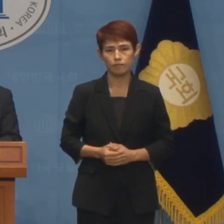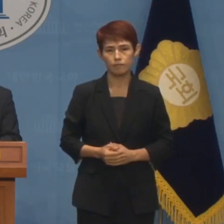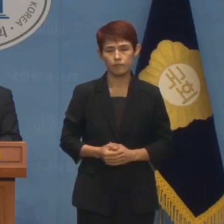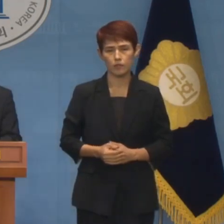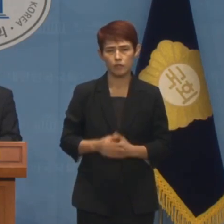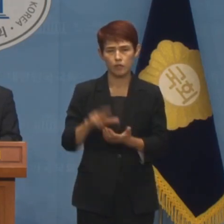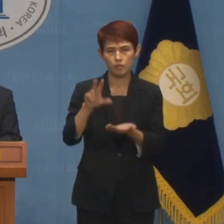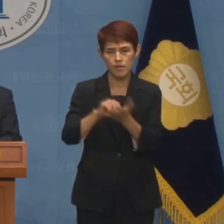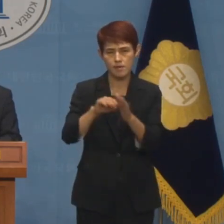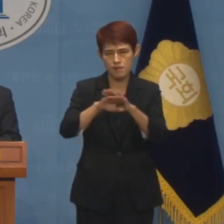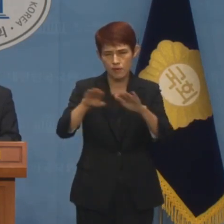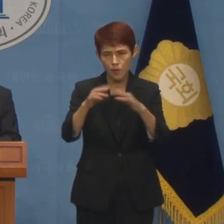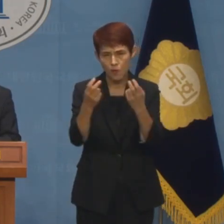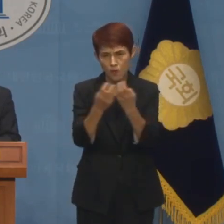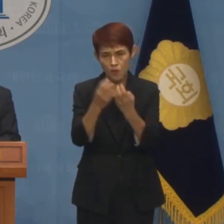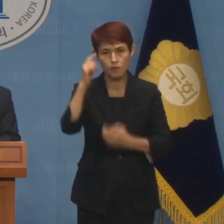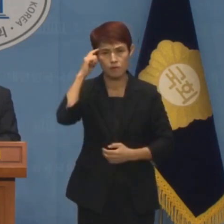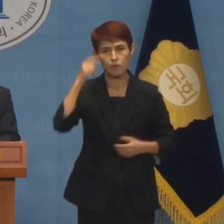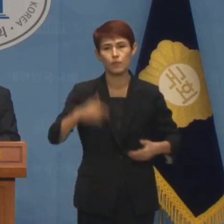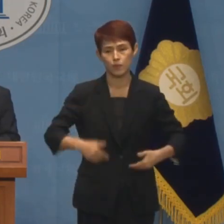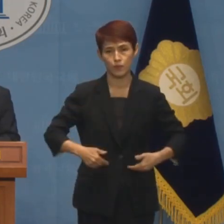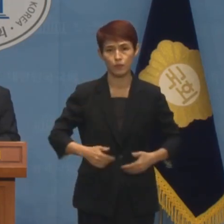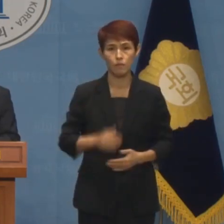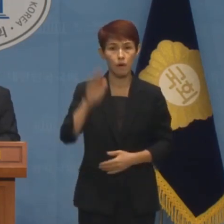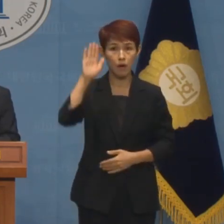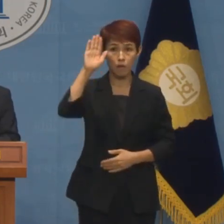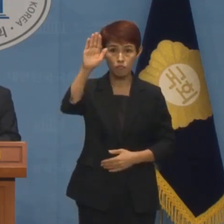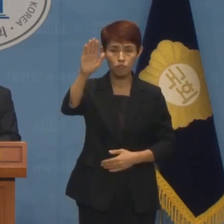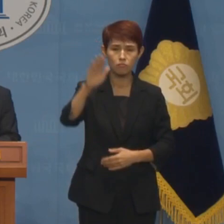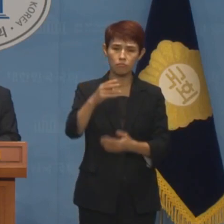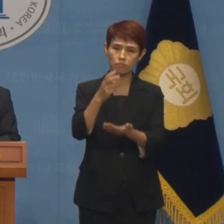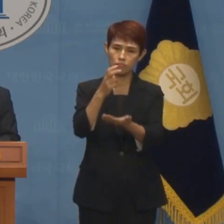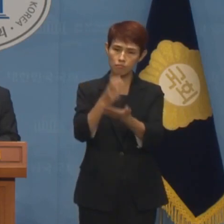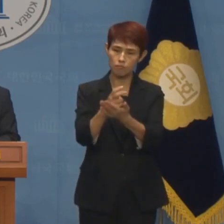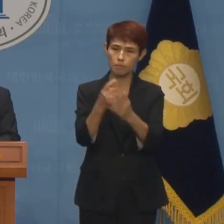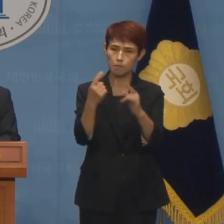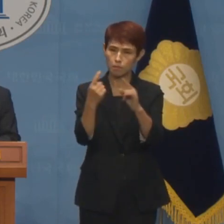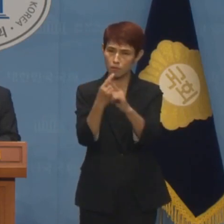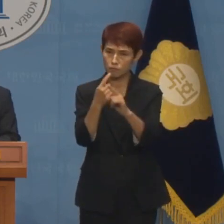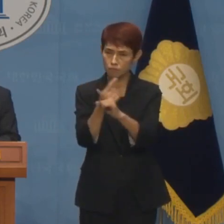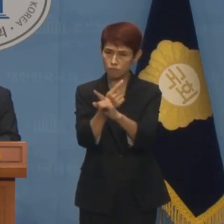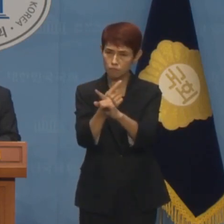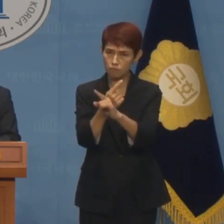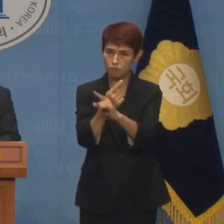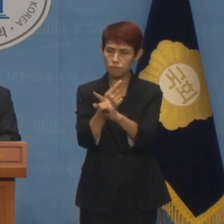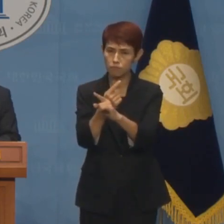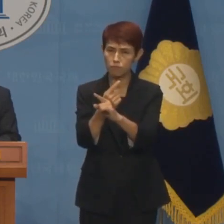되겠다. 여기에서 향후에 어떤 법률을 바꾸고 이런 부분들은 지금 제가